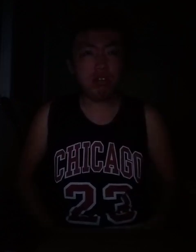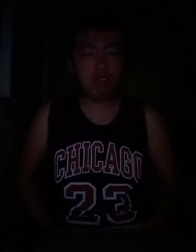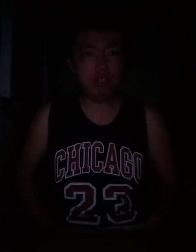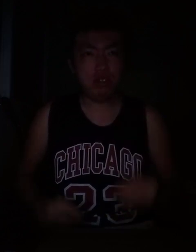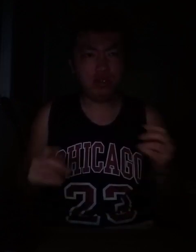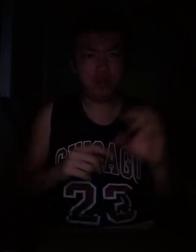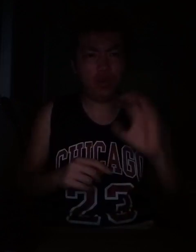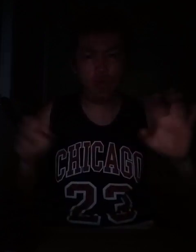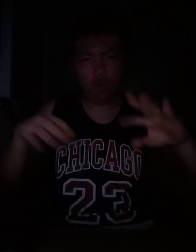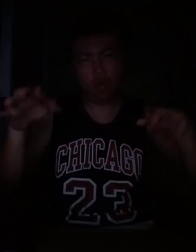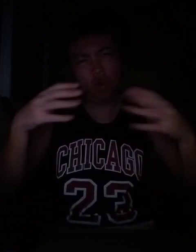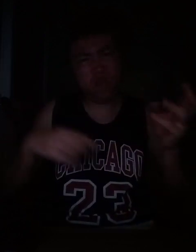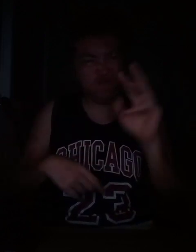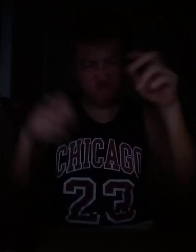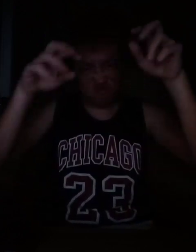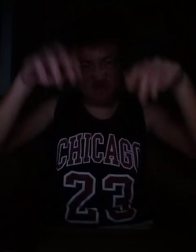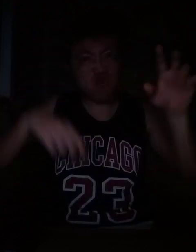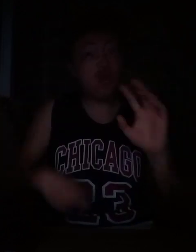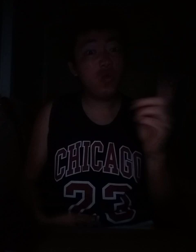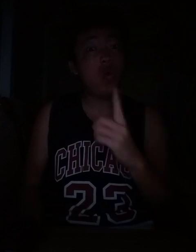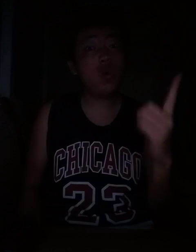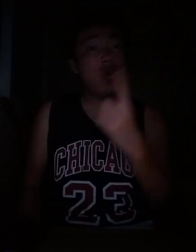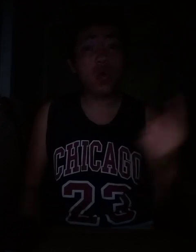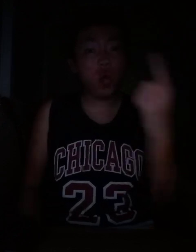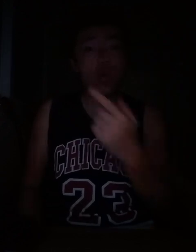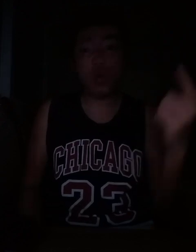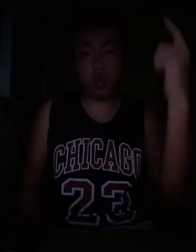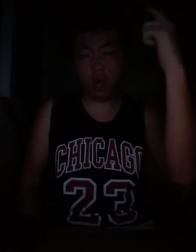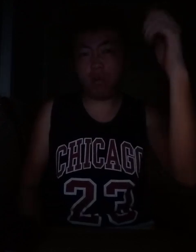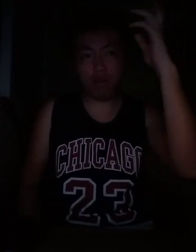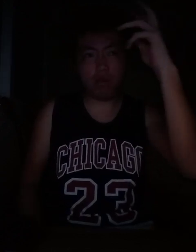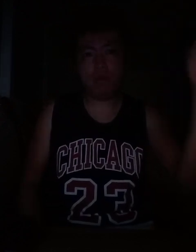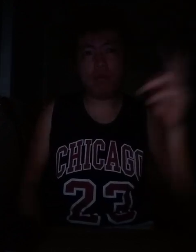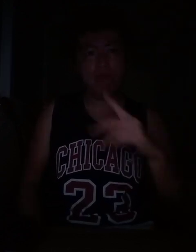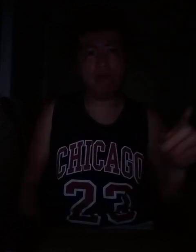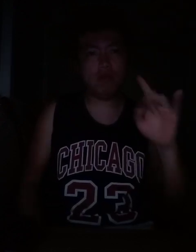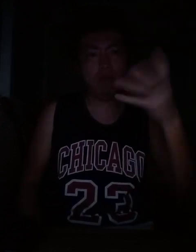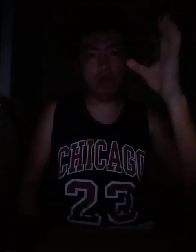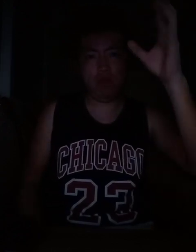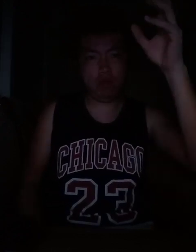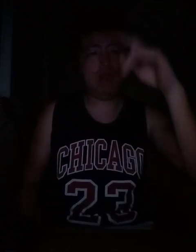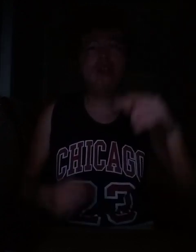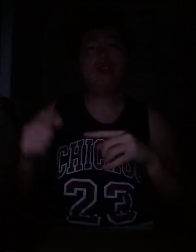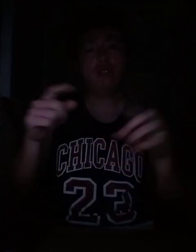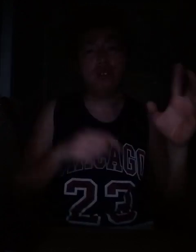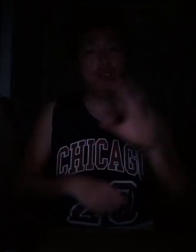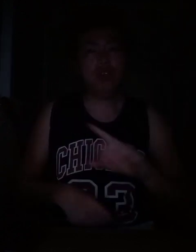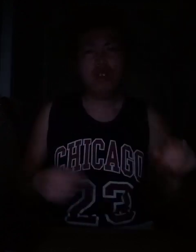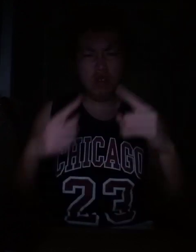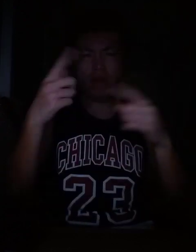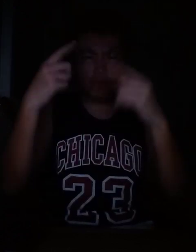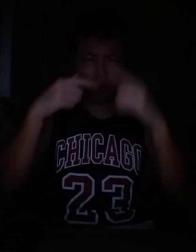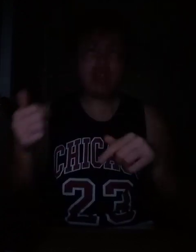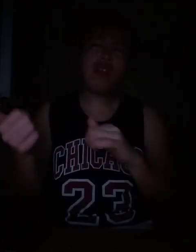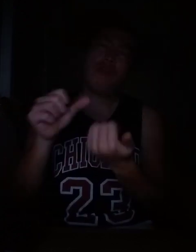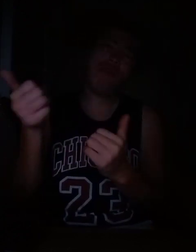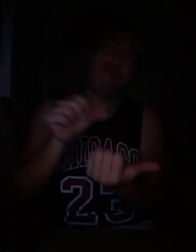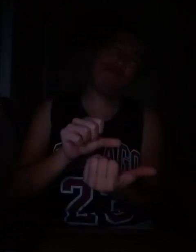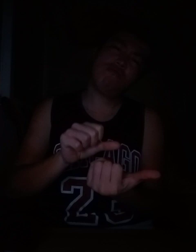강력한 폭풍과 우박을 동반한 토네이도가 동부 지역을 강타했습니다. 20대 청년이 벼락에 맞아 숨지는 등 2명이